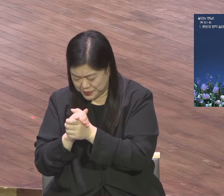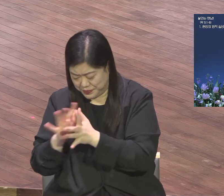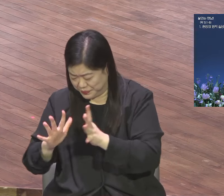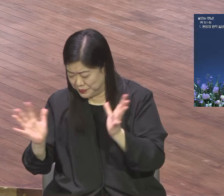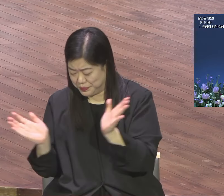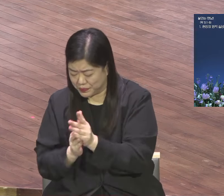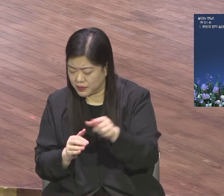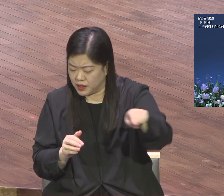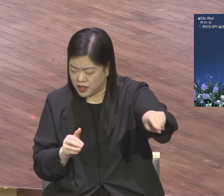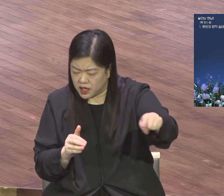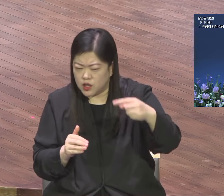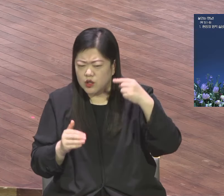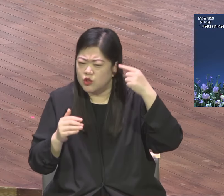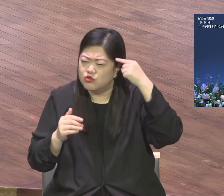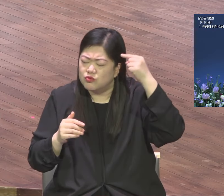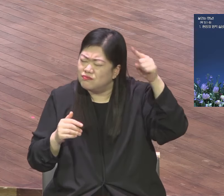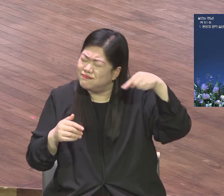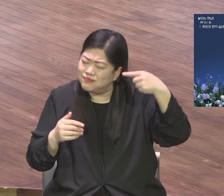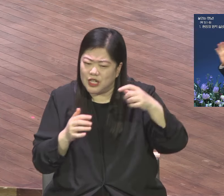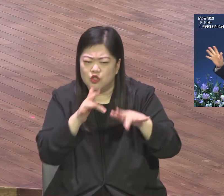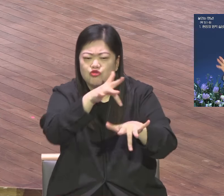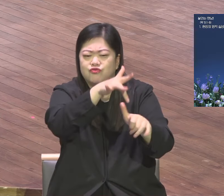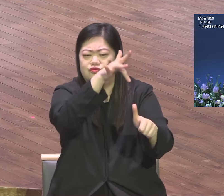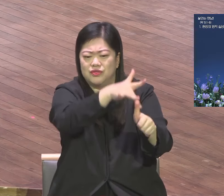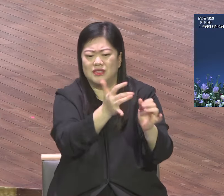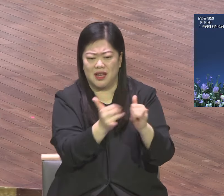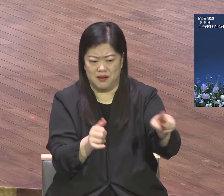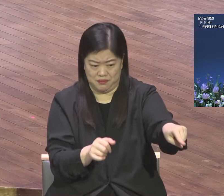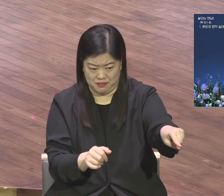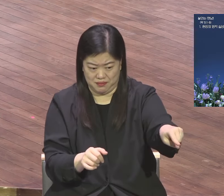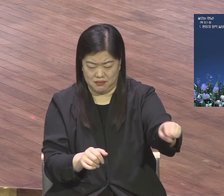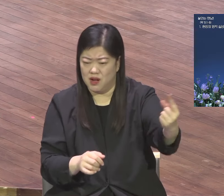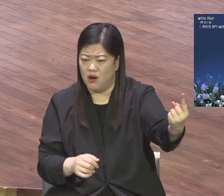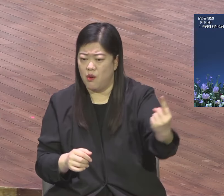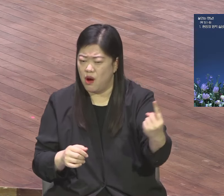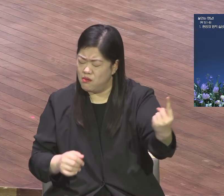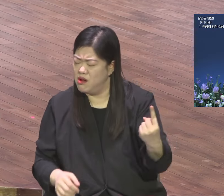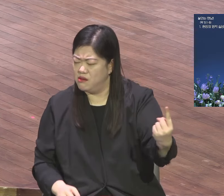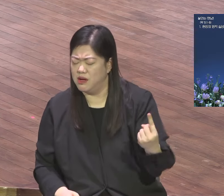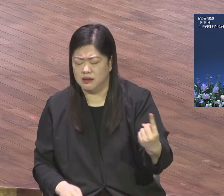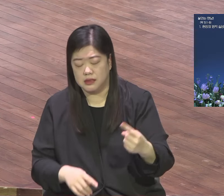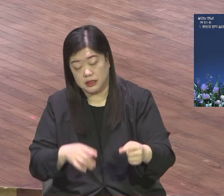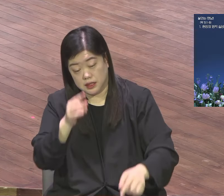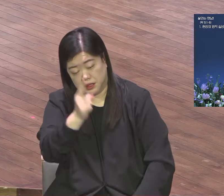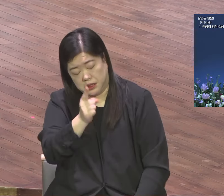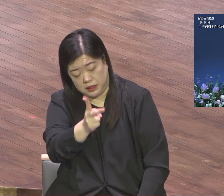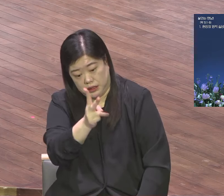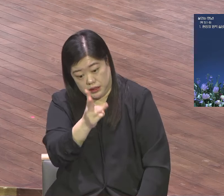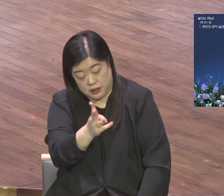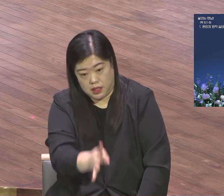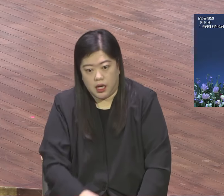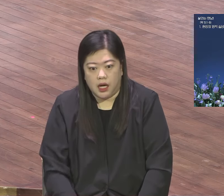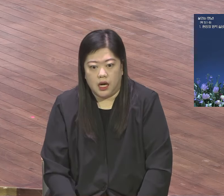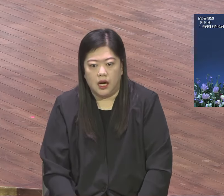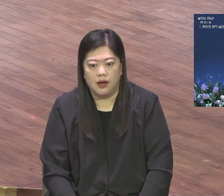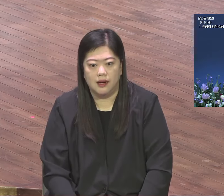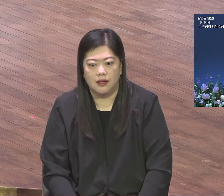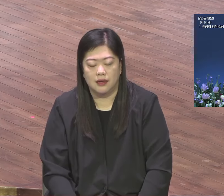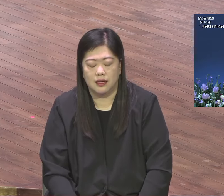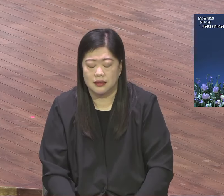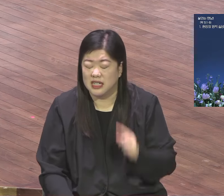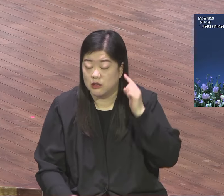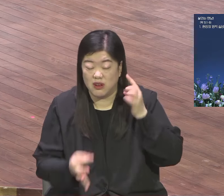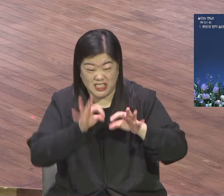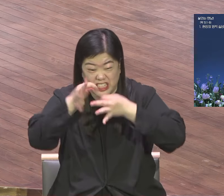말이야 보통이니까 막. 내가 미치겠더라고. 새벽기도 다시 해야 되는 2시까지 잡고 막 귀신을 쫓아내고 있는데 귀신들이